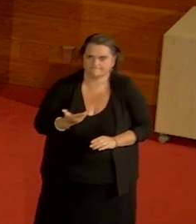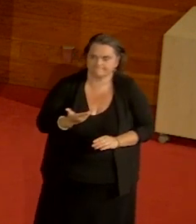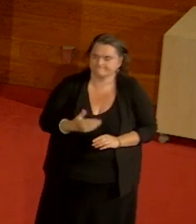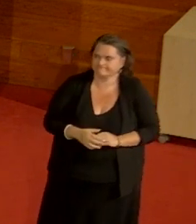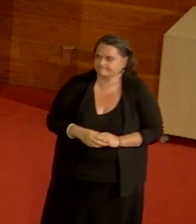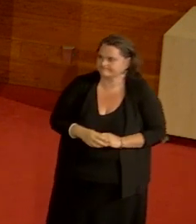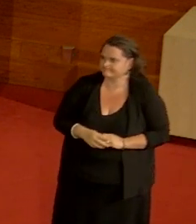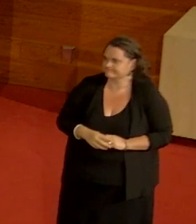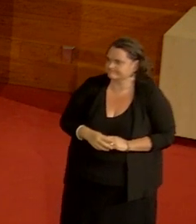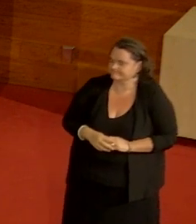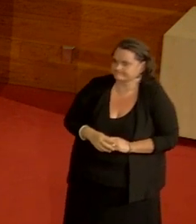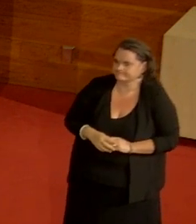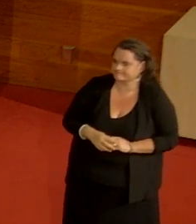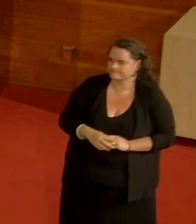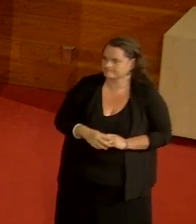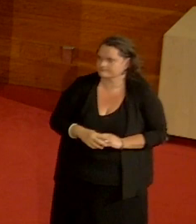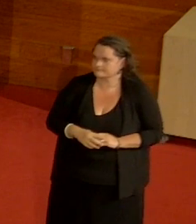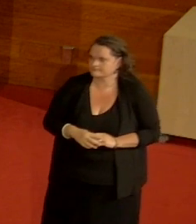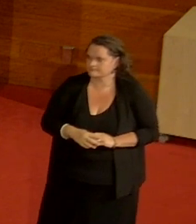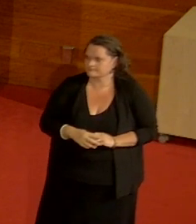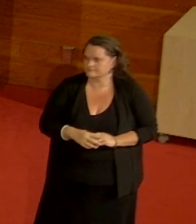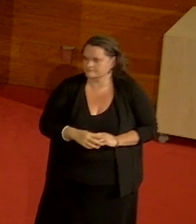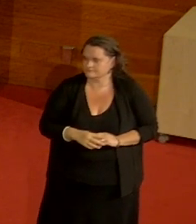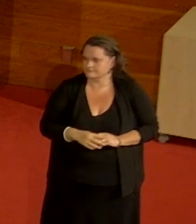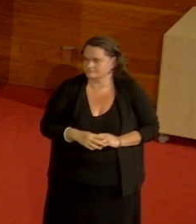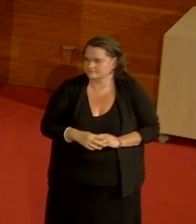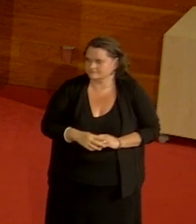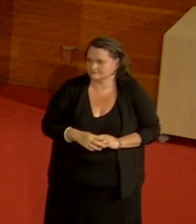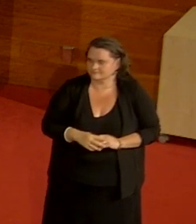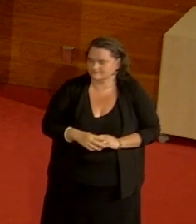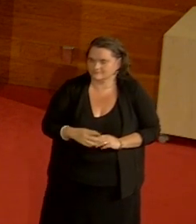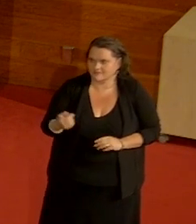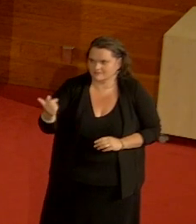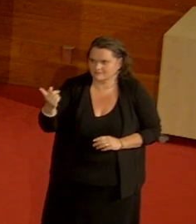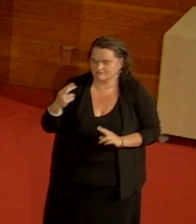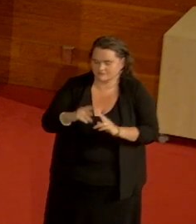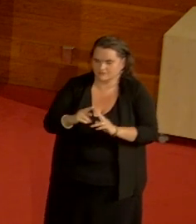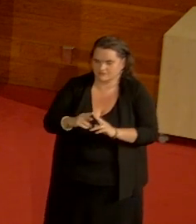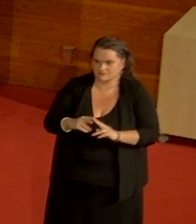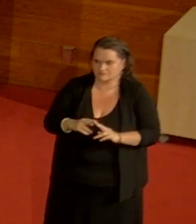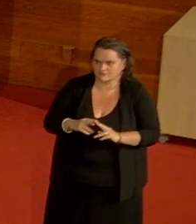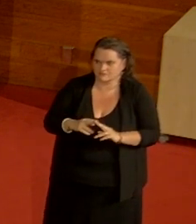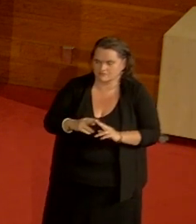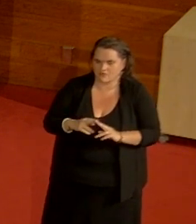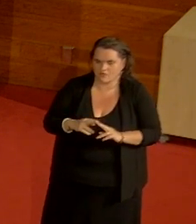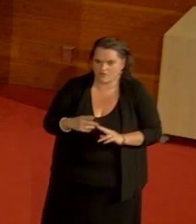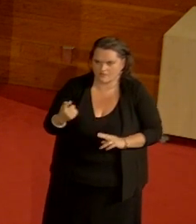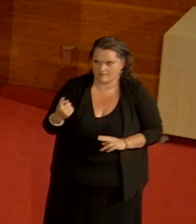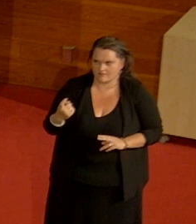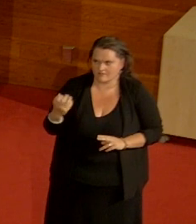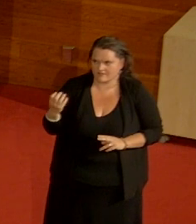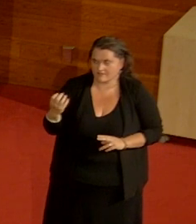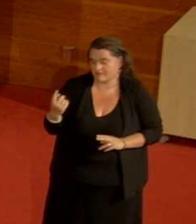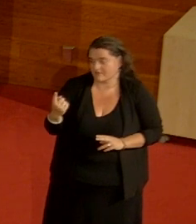ahí es es muy necesario esto que que preguntas Sí muy interesante esto por lo que preguntas